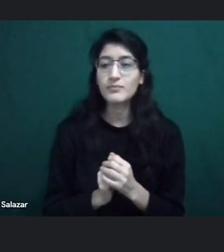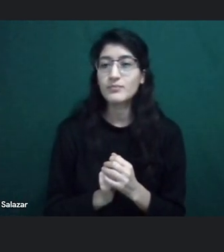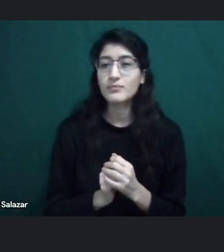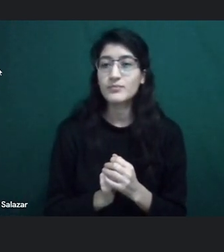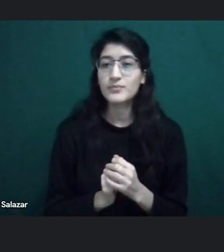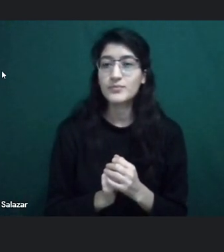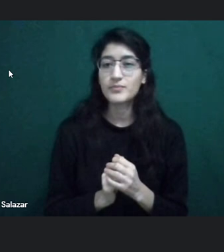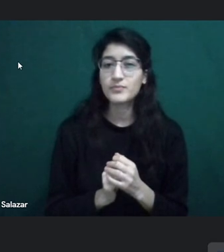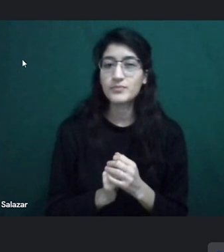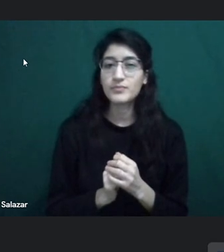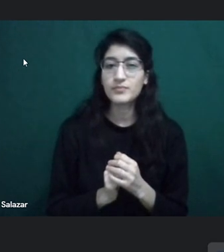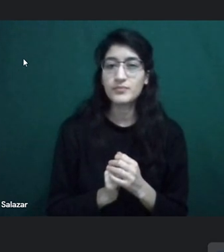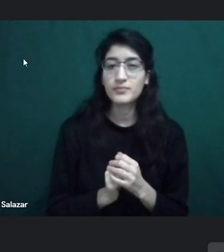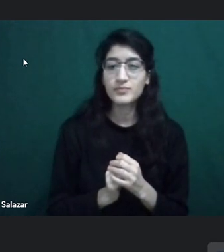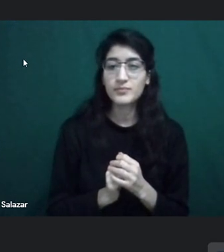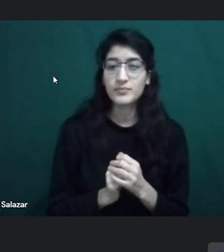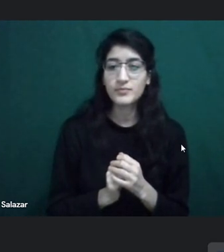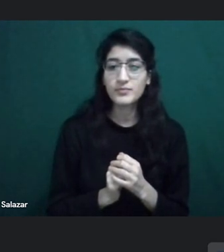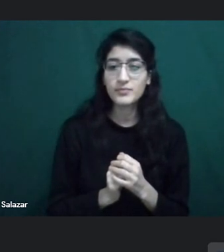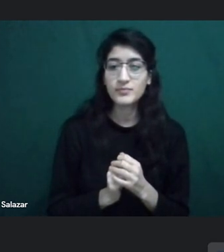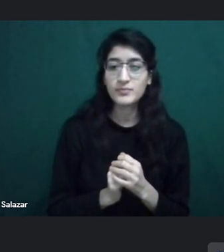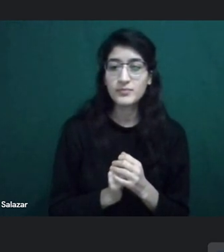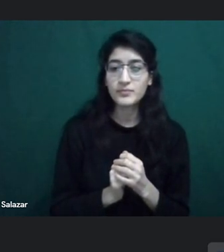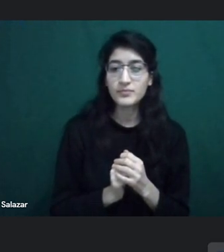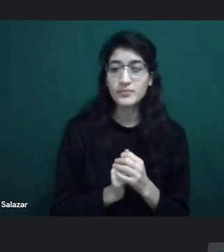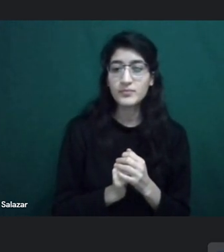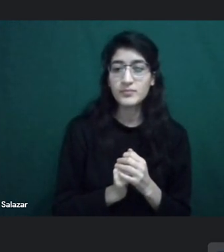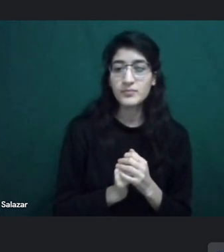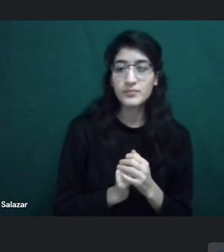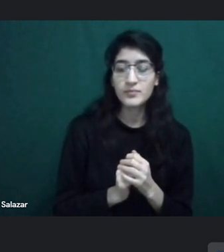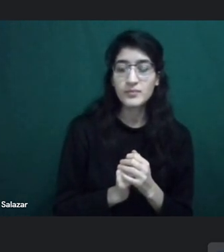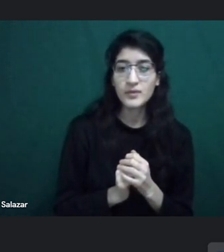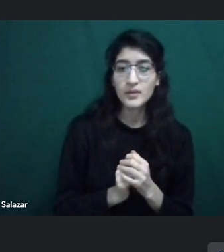Si esa preposición